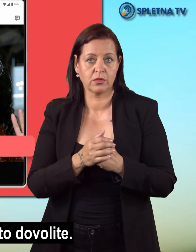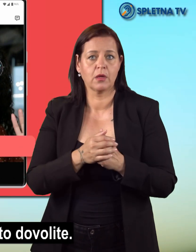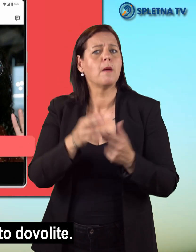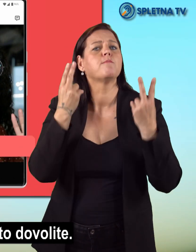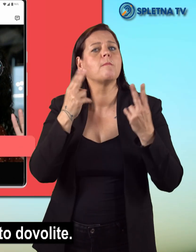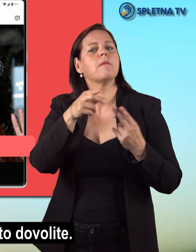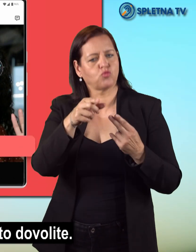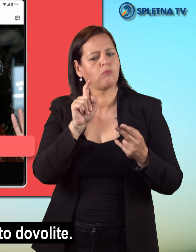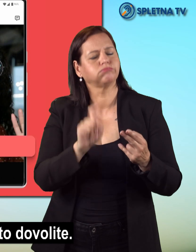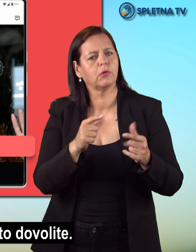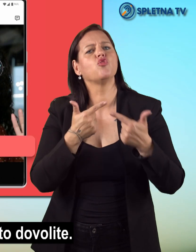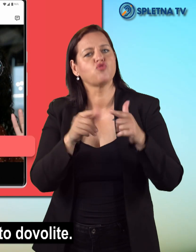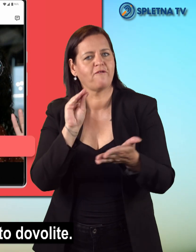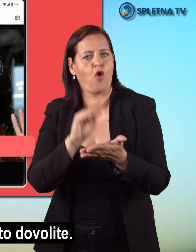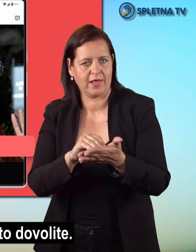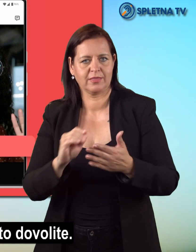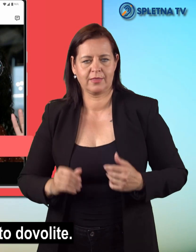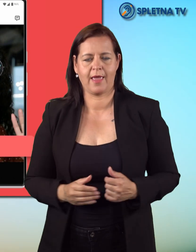da ji to dovolite.